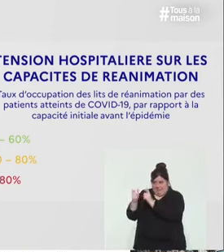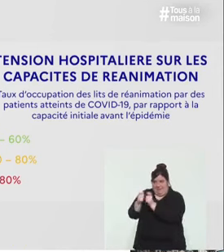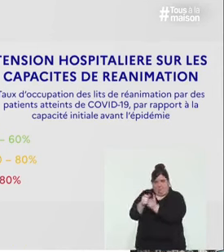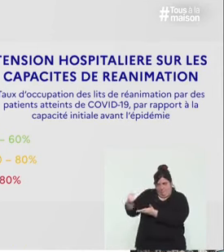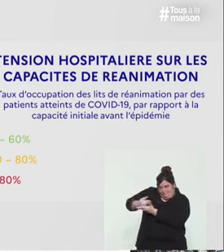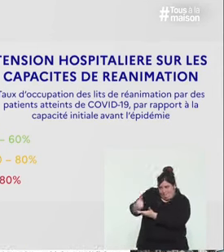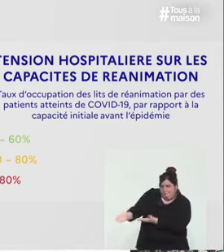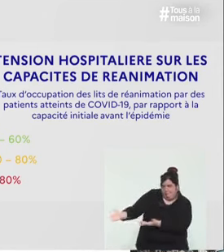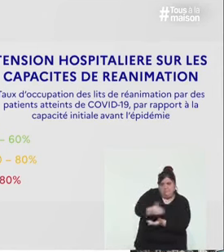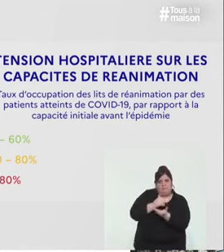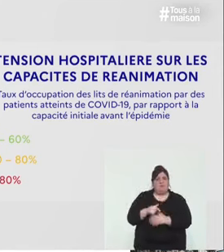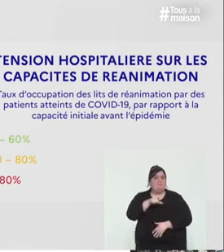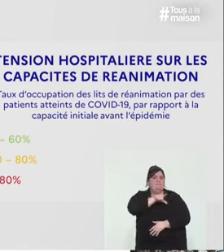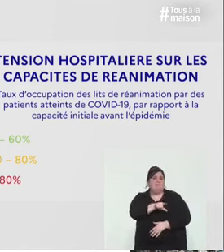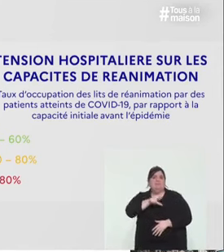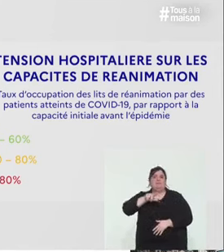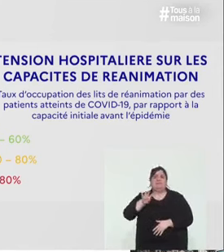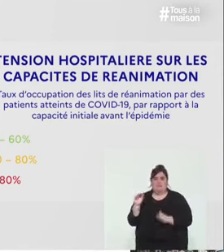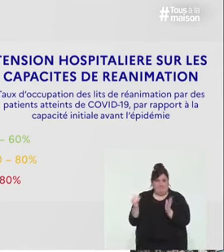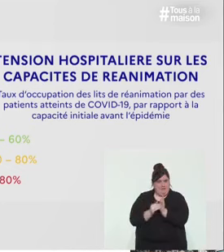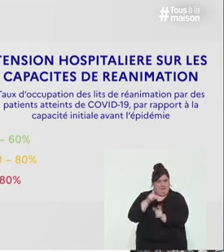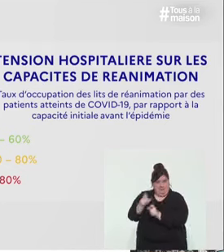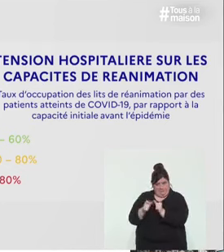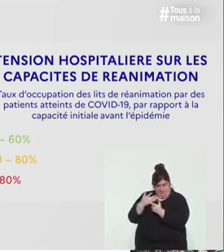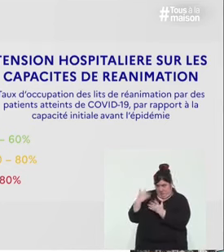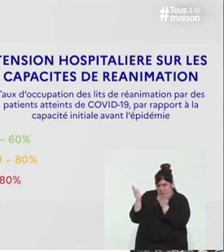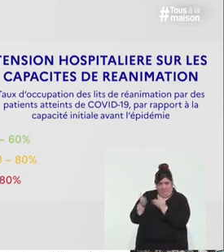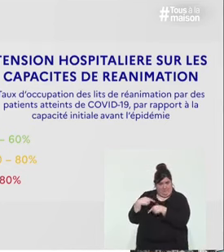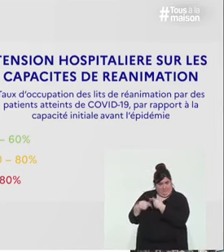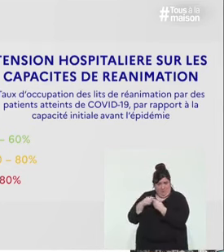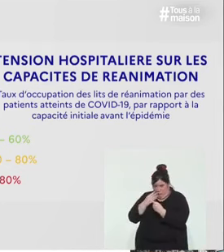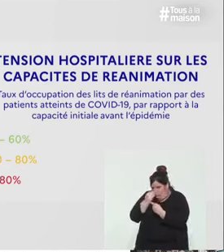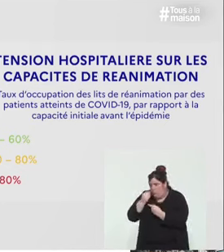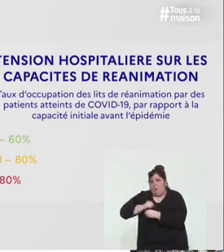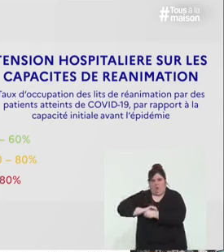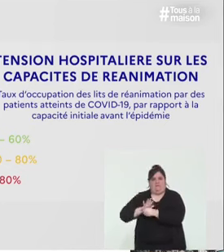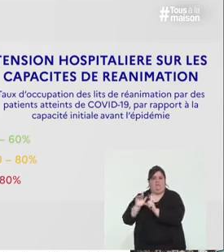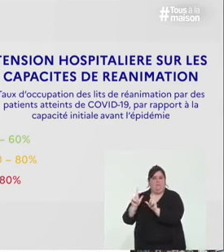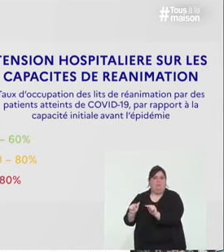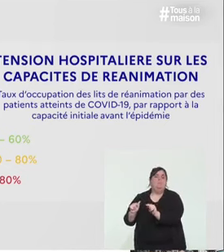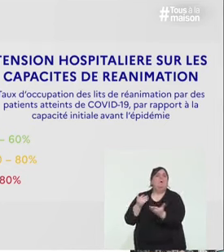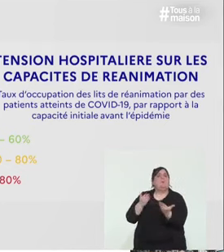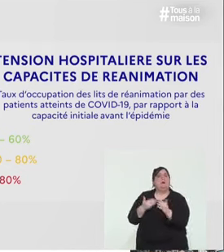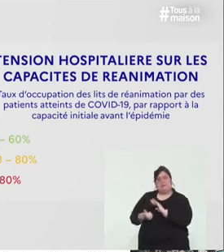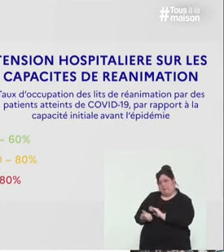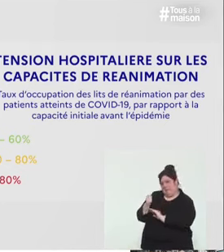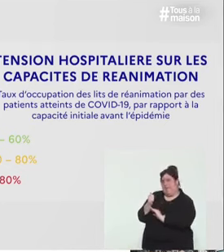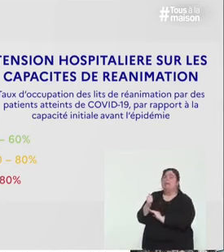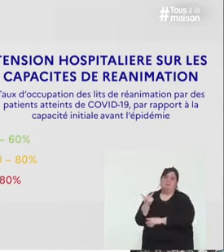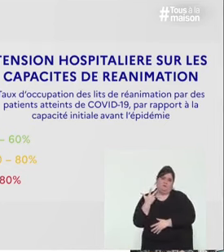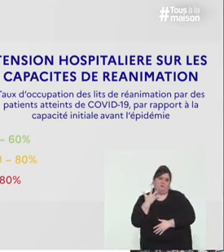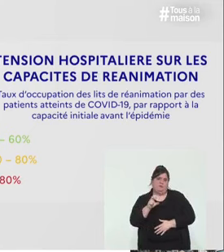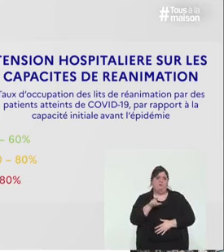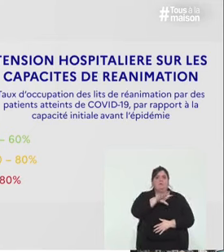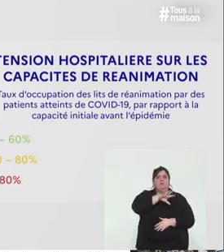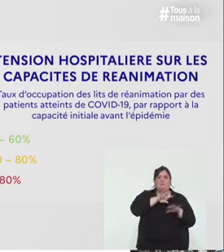25 887 personnes sont toujours hospitalisées pour une infection Covid-19. Ce solde est négatif de